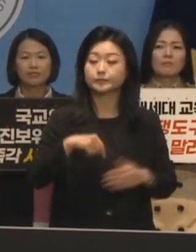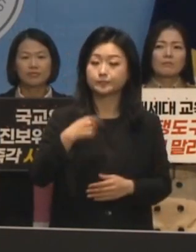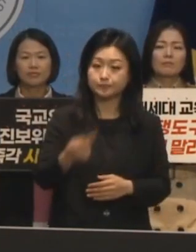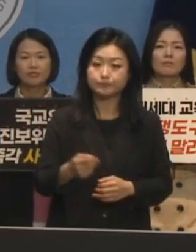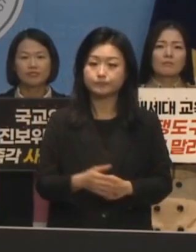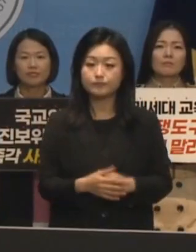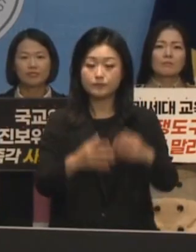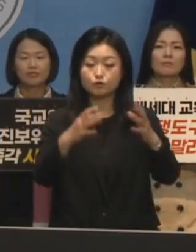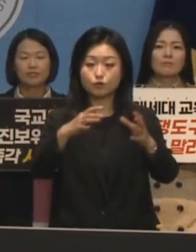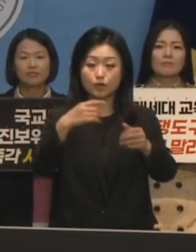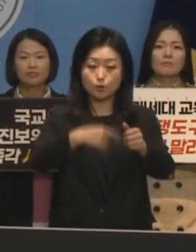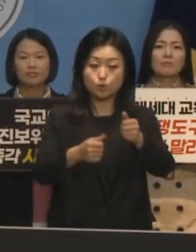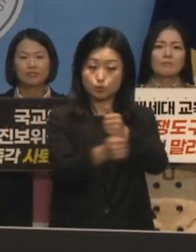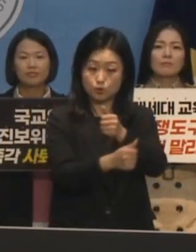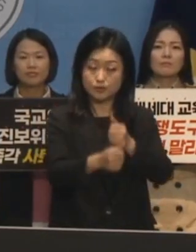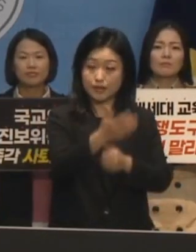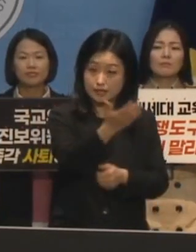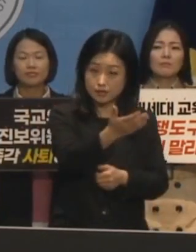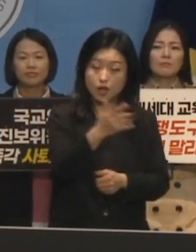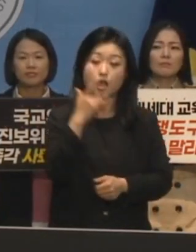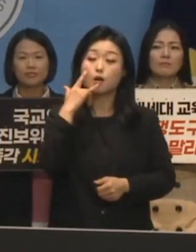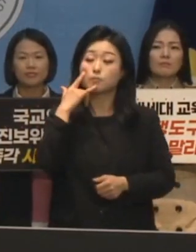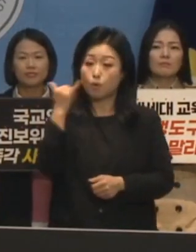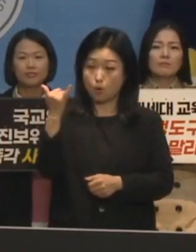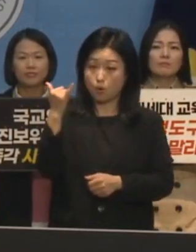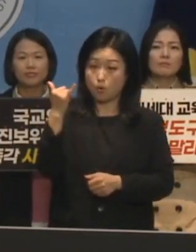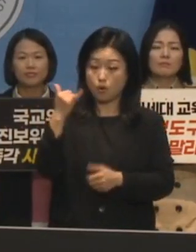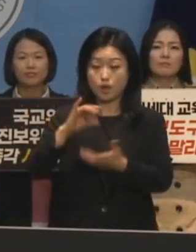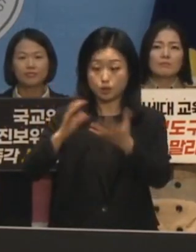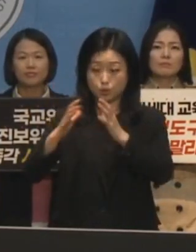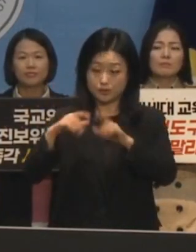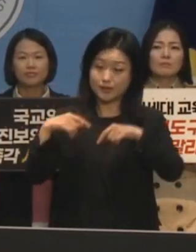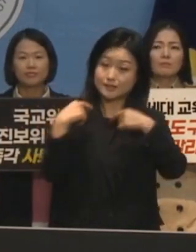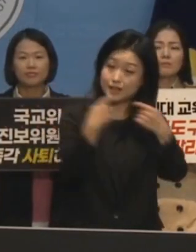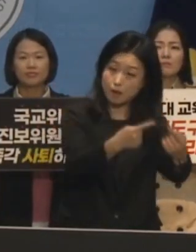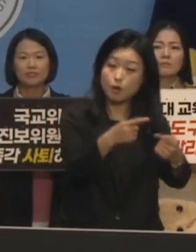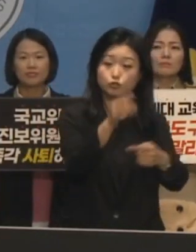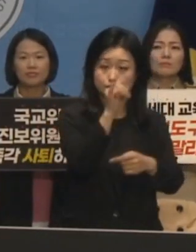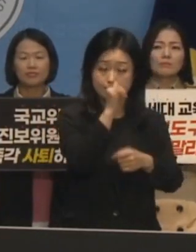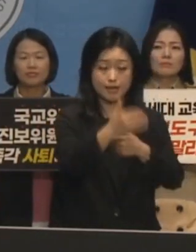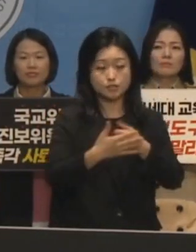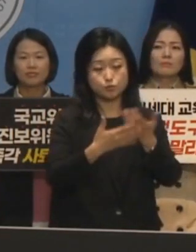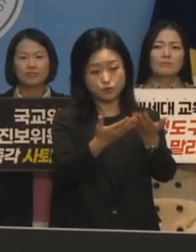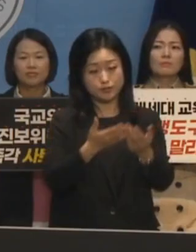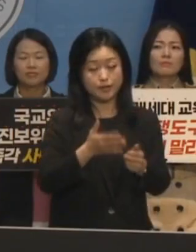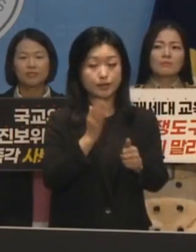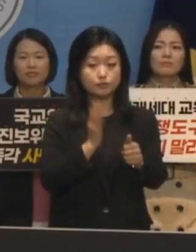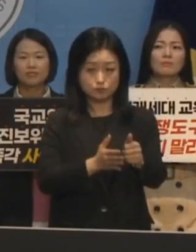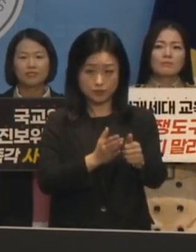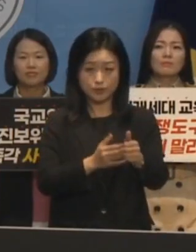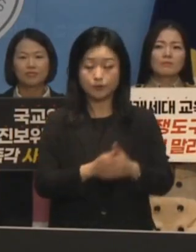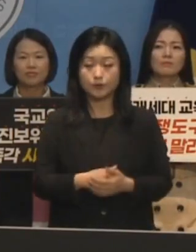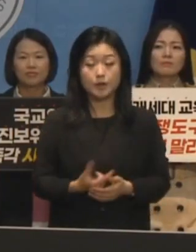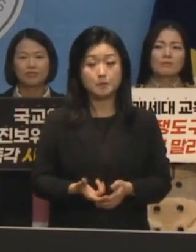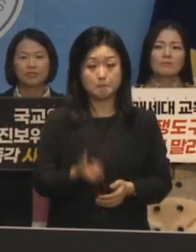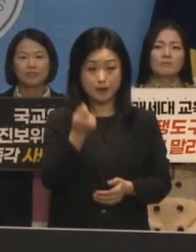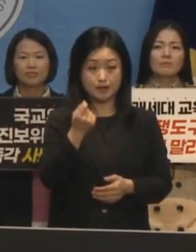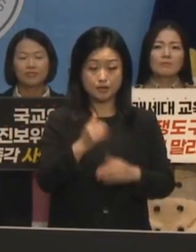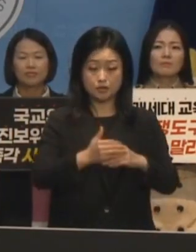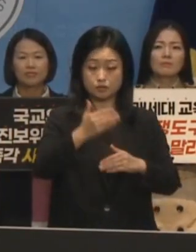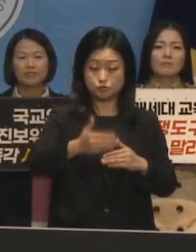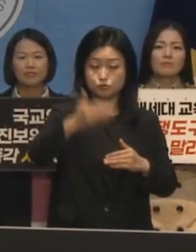국교위는 교육의 수요자인 학부모들이 논의에 더 활발하게 참여할 수 있도록 조속한 시일 내에